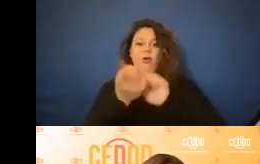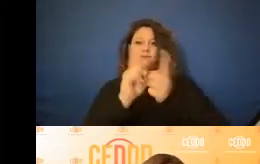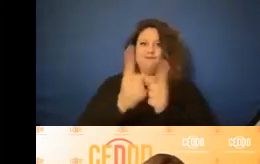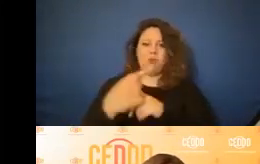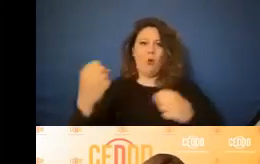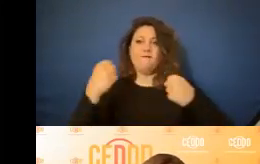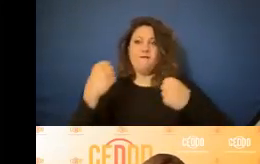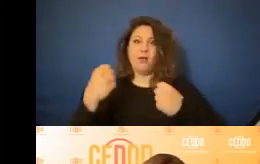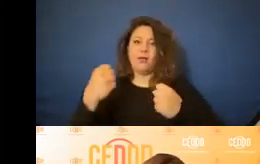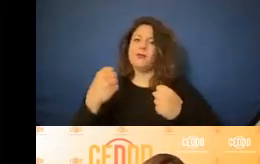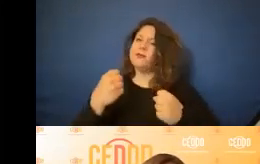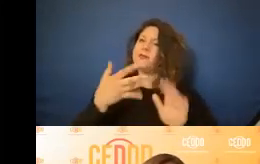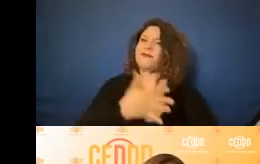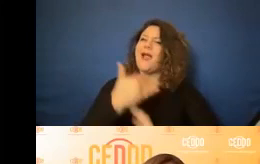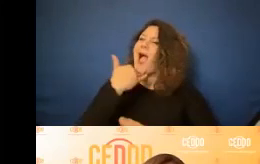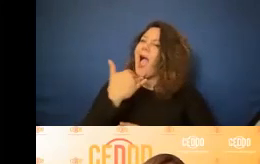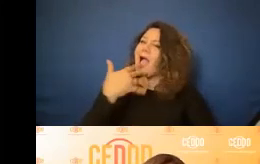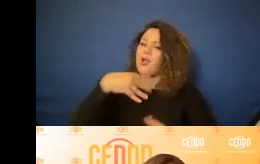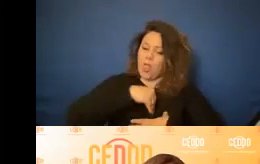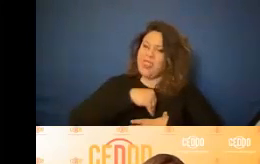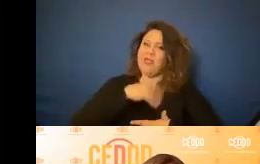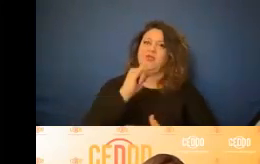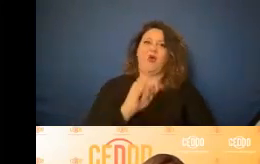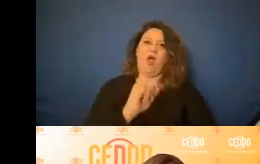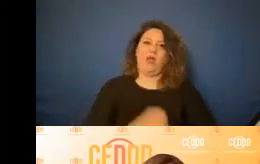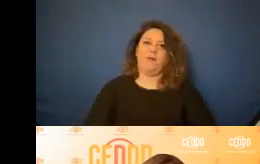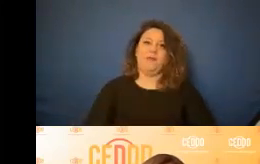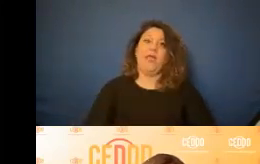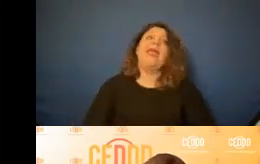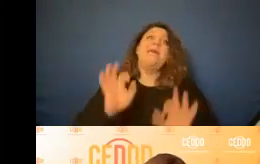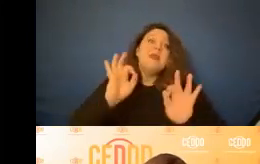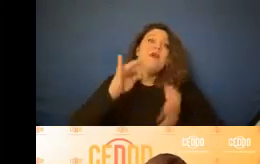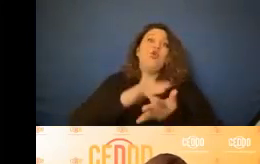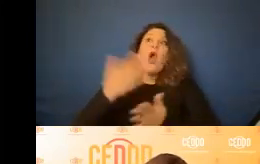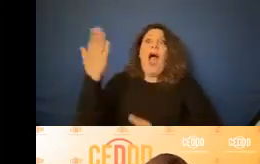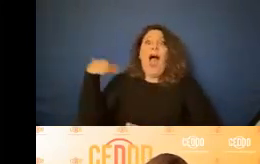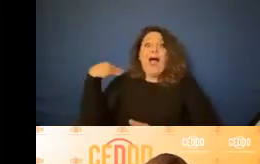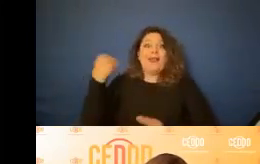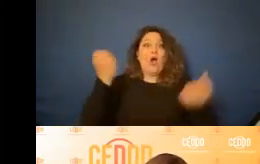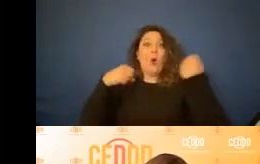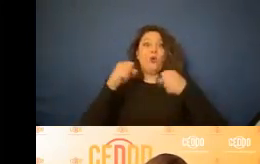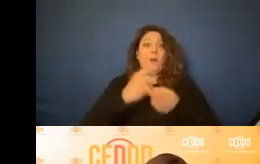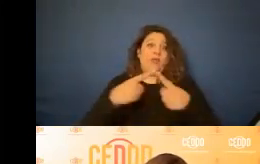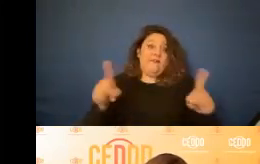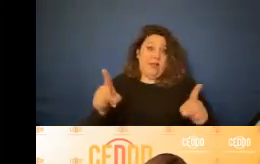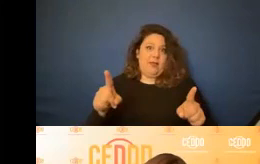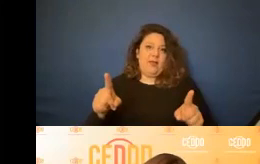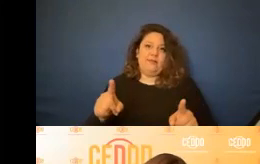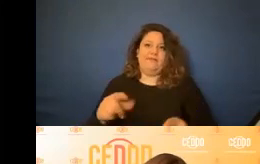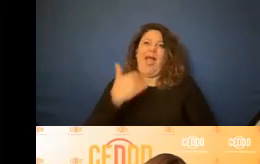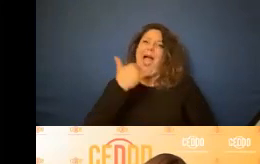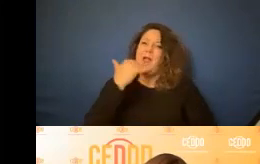de que algo está pasando dentro, especialmente si antes no era así. Por eso es tan importante que cuando hagamos, por ejemplo, los cambios